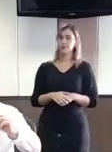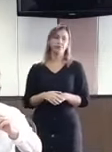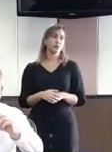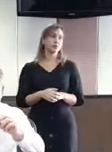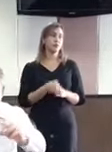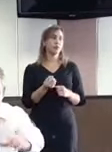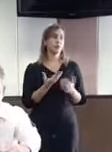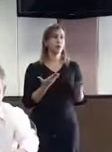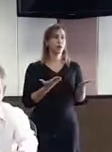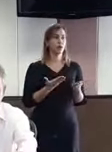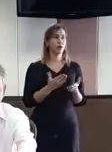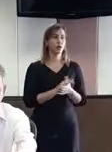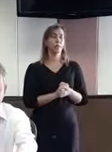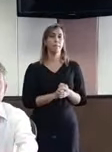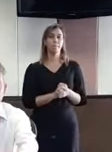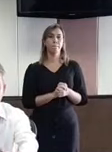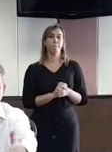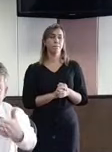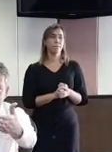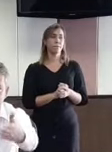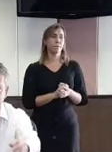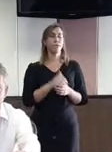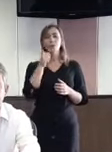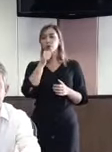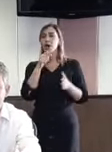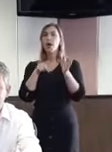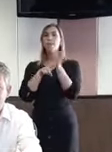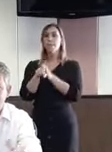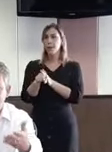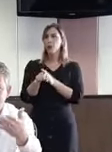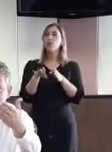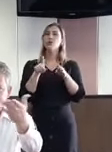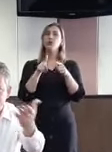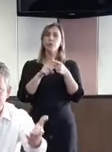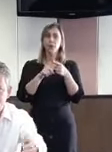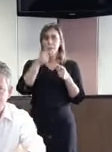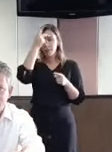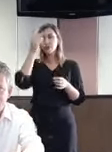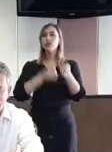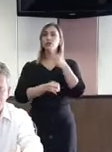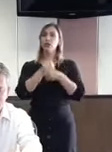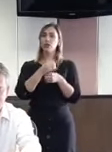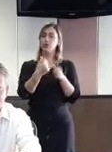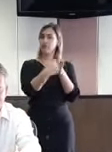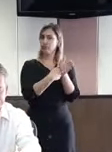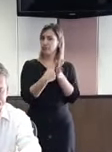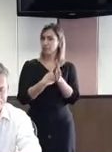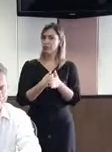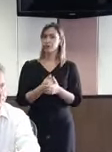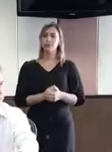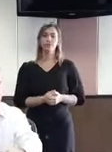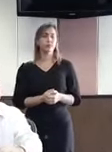a nossa jornalista, a Laís, ela vai fazer as perguntas encaminhadas pelos senhores jornalistas e pelos nossos internautas também.